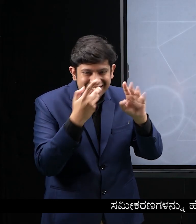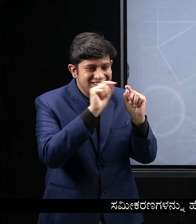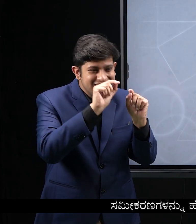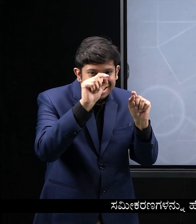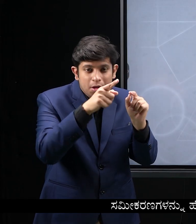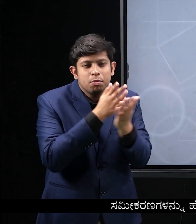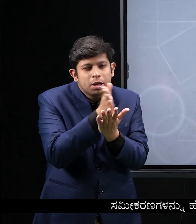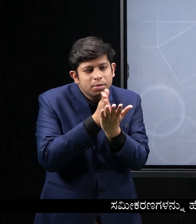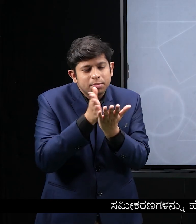ನೋಡೋಣ.